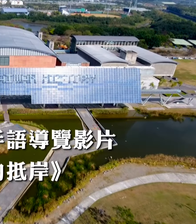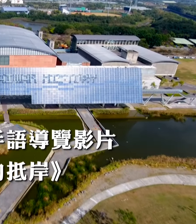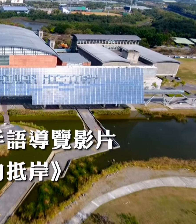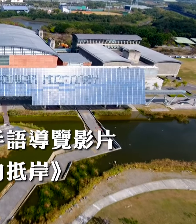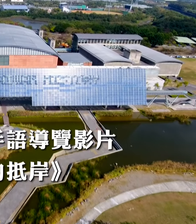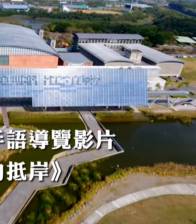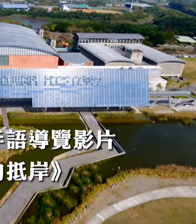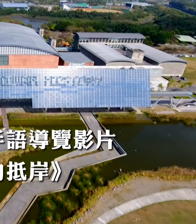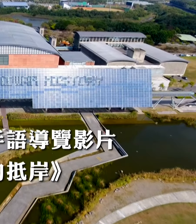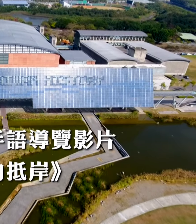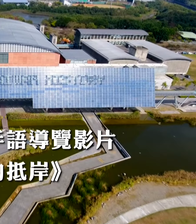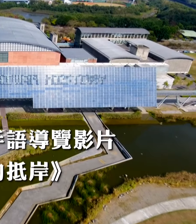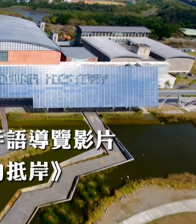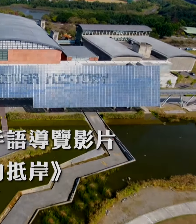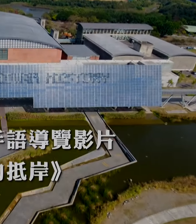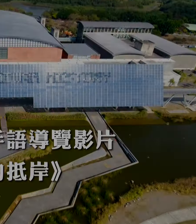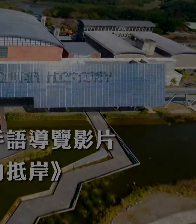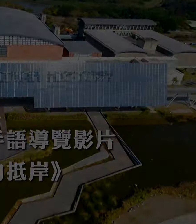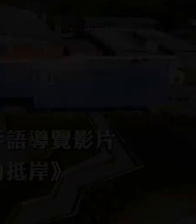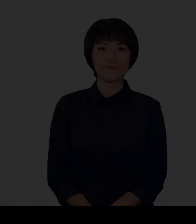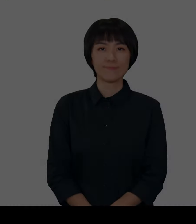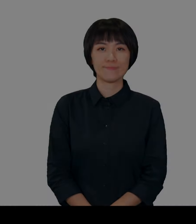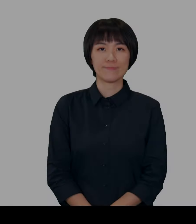最初的底岸。